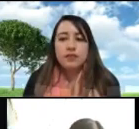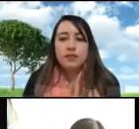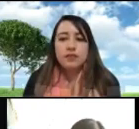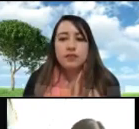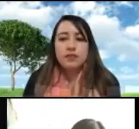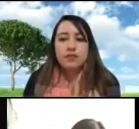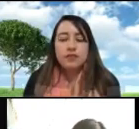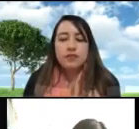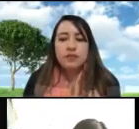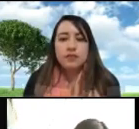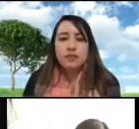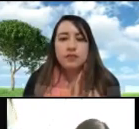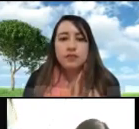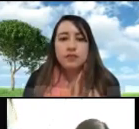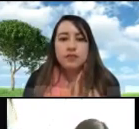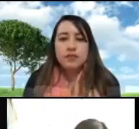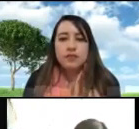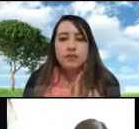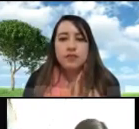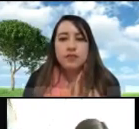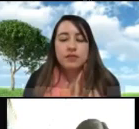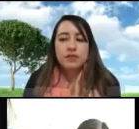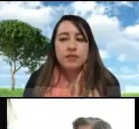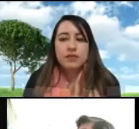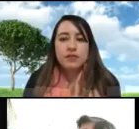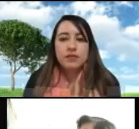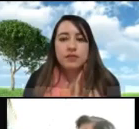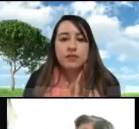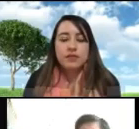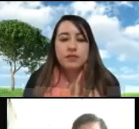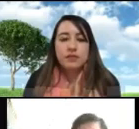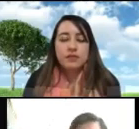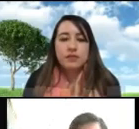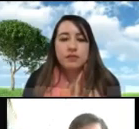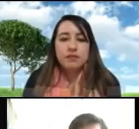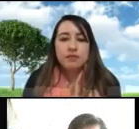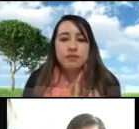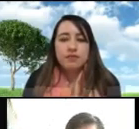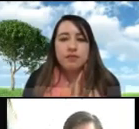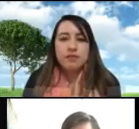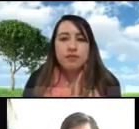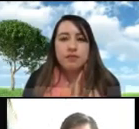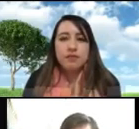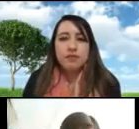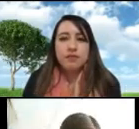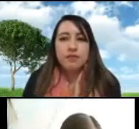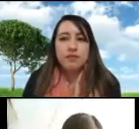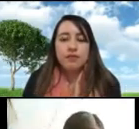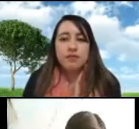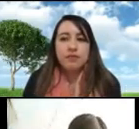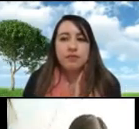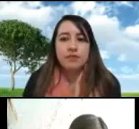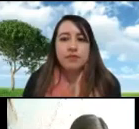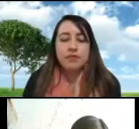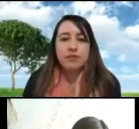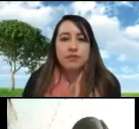contestar. Entre menos tiempo, más puntos. La respuesta correcta es verdadero. Muy bien. Aquí